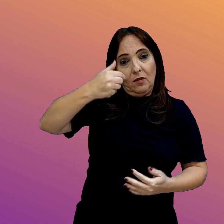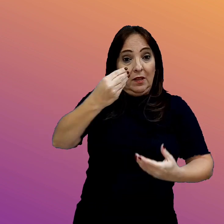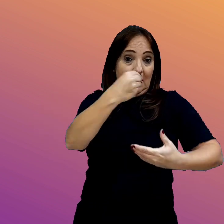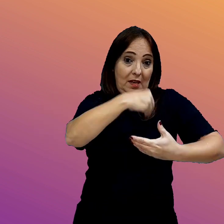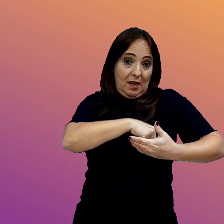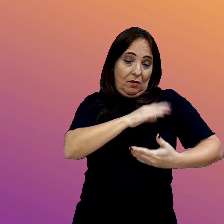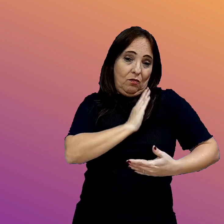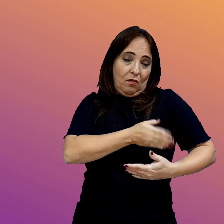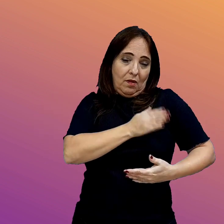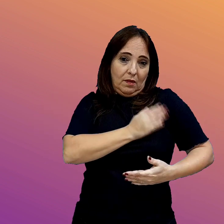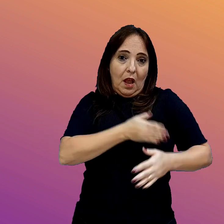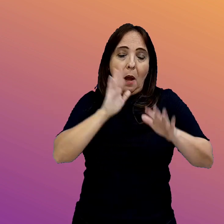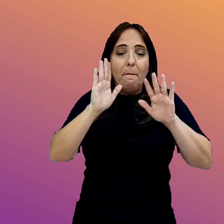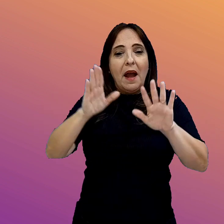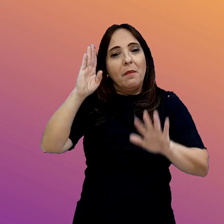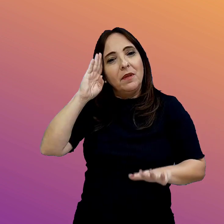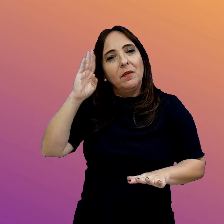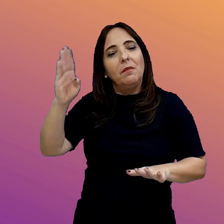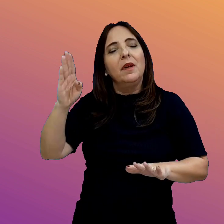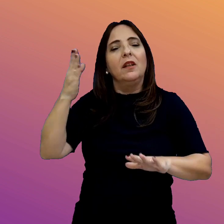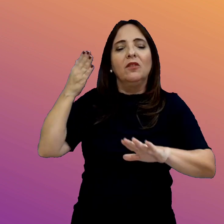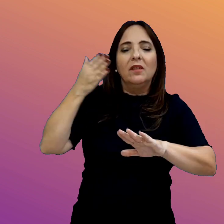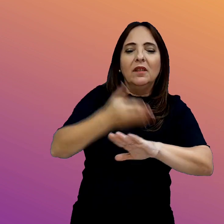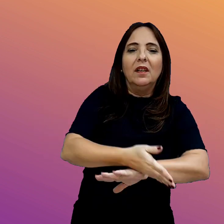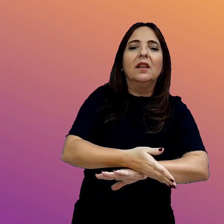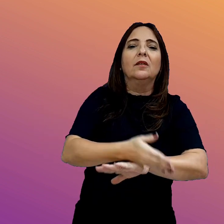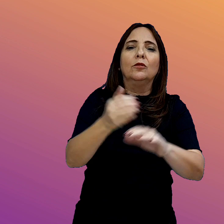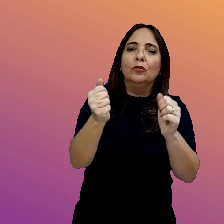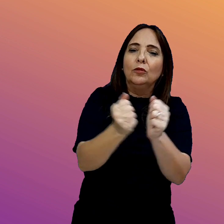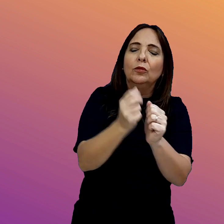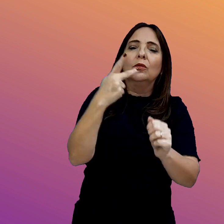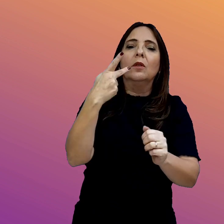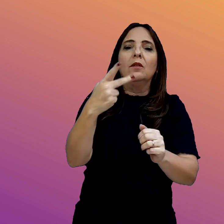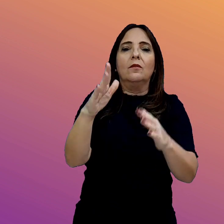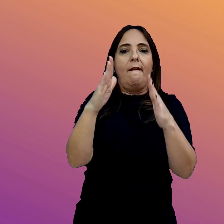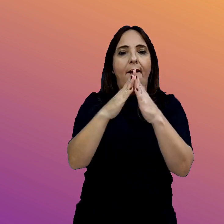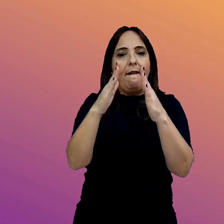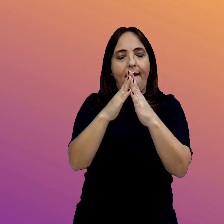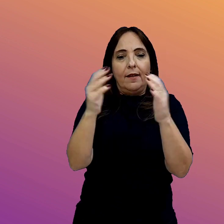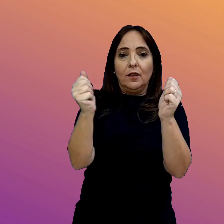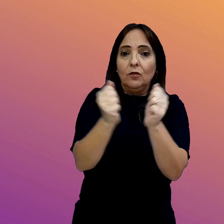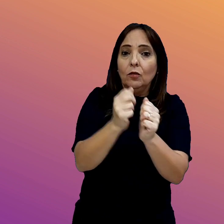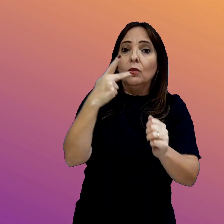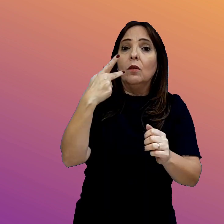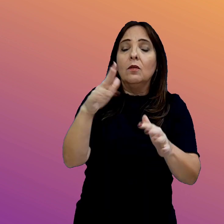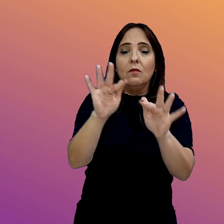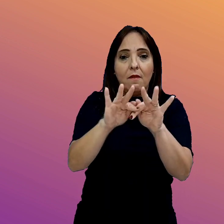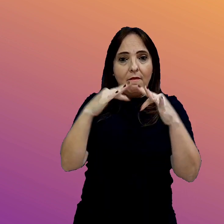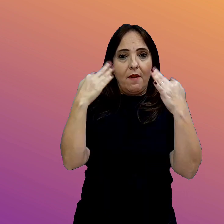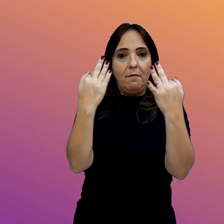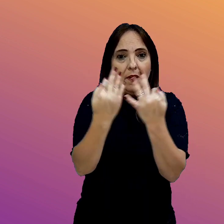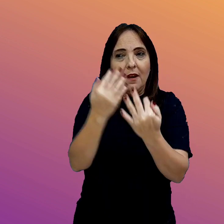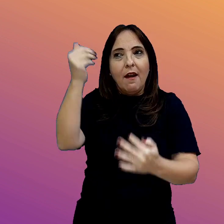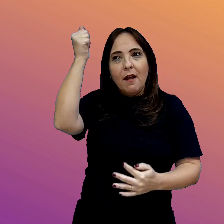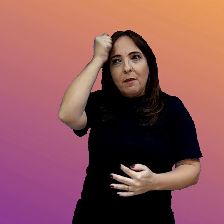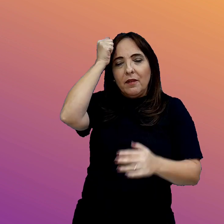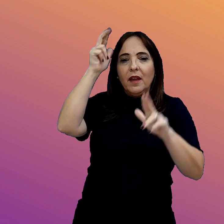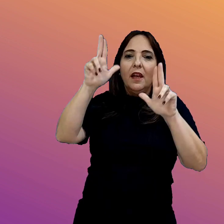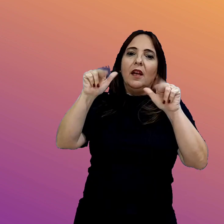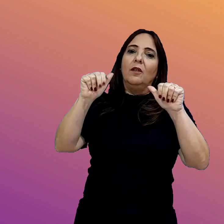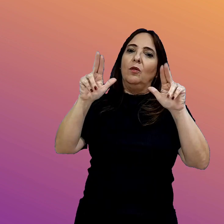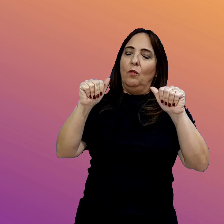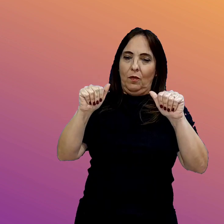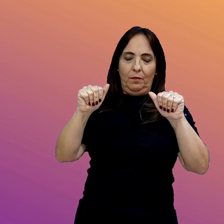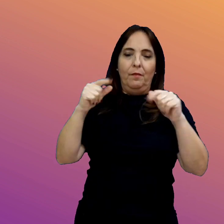dentro da sua casa, da sua família, porque você não vai se arrepender. Nos evangelhos não teve uma pessoa